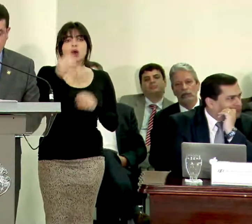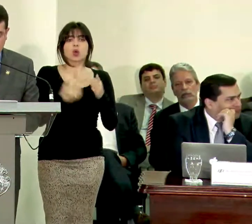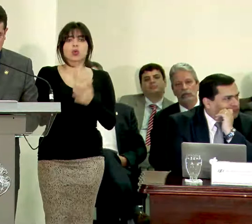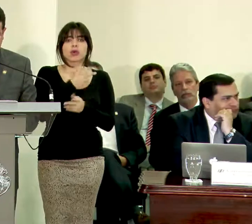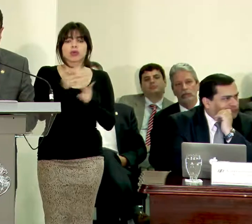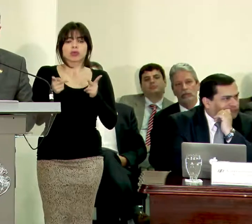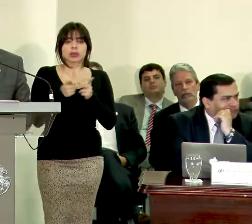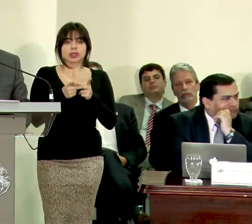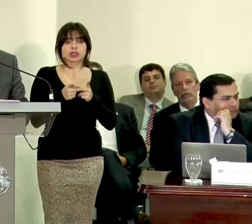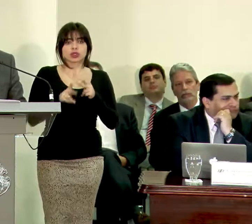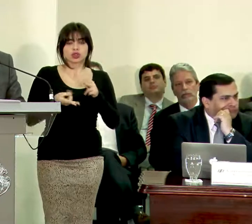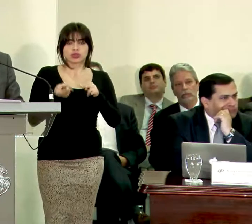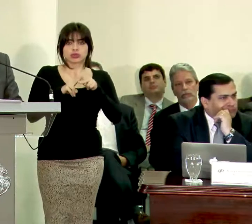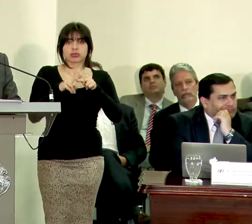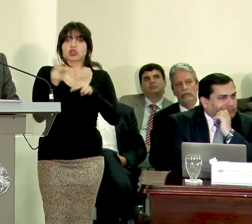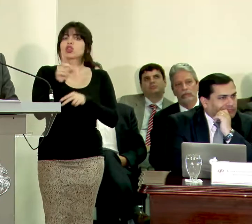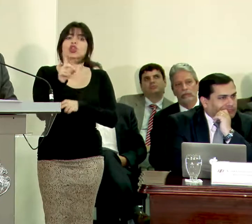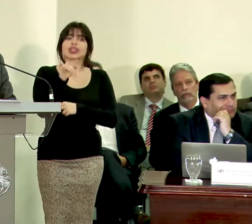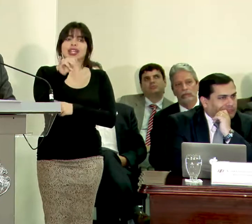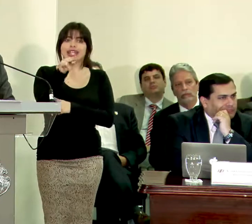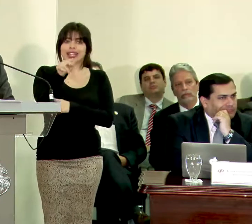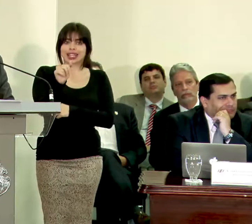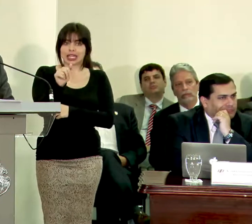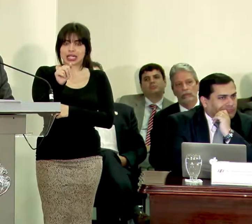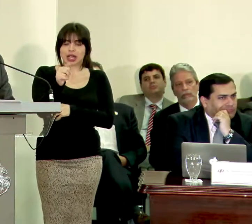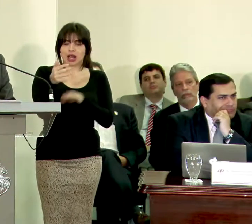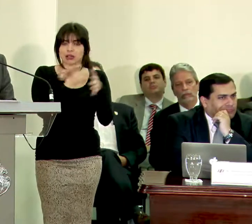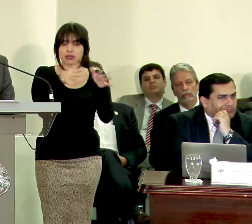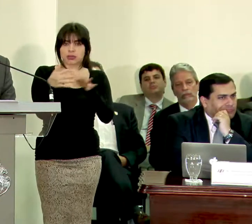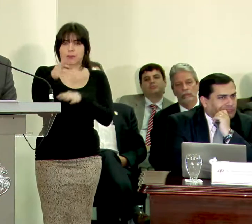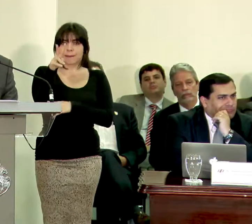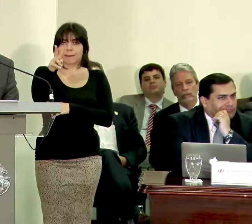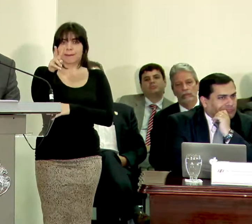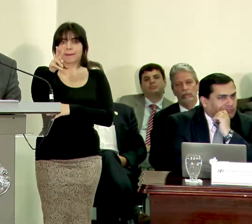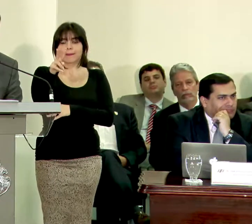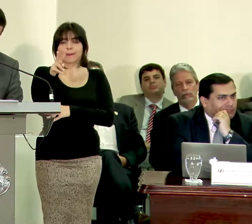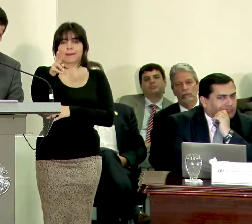nuevos cupos adicionales en el INAH, cerca de